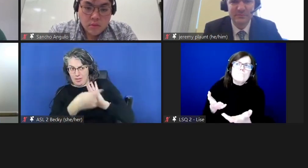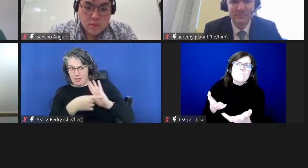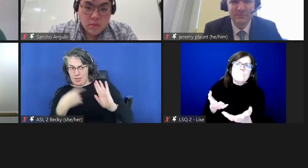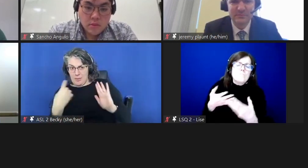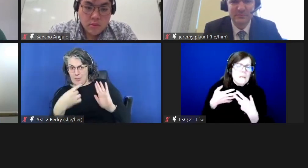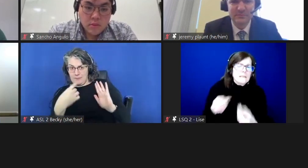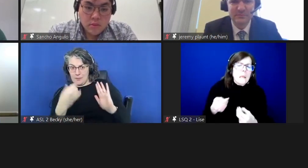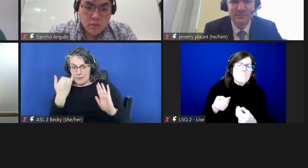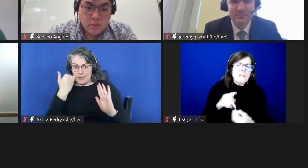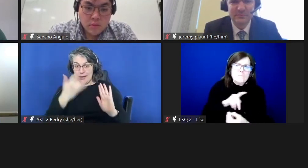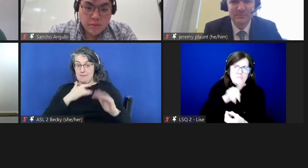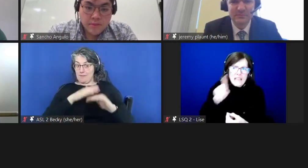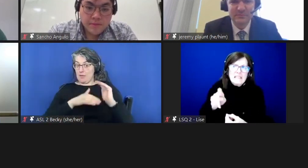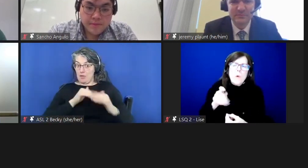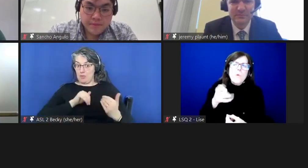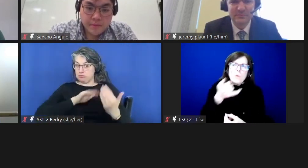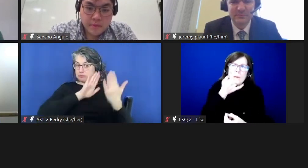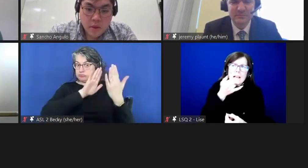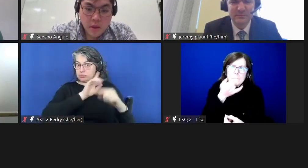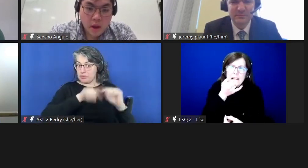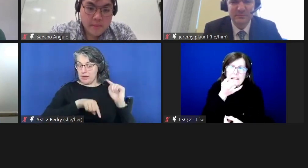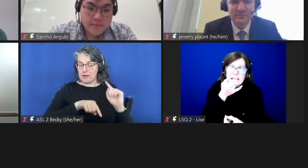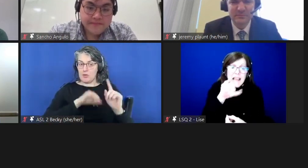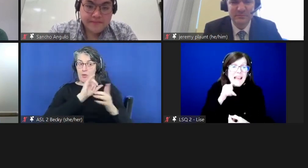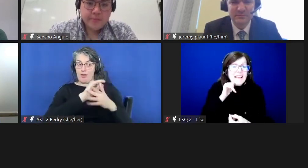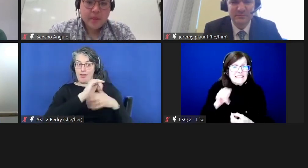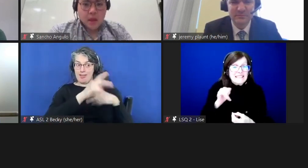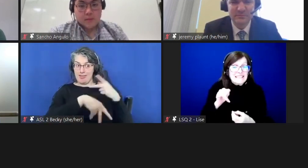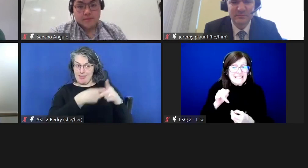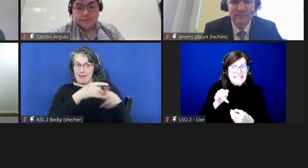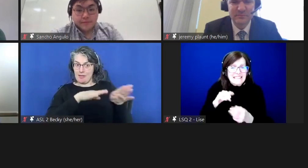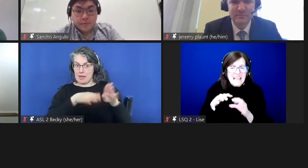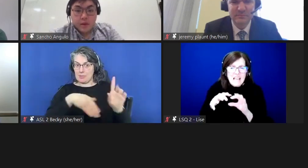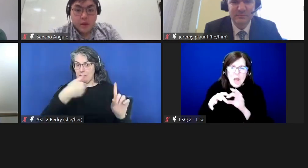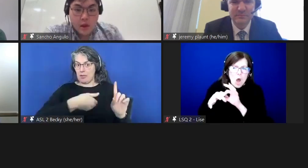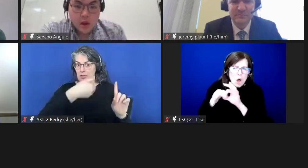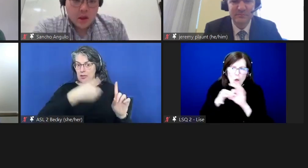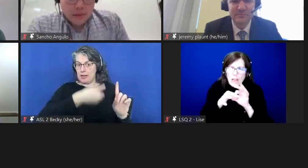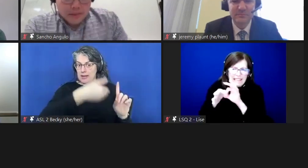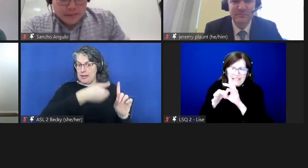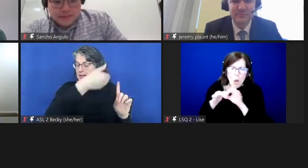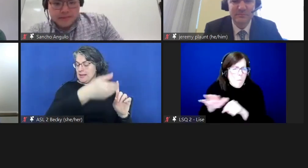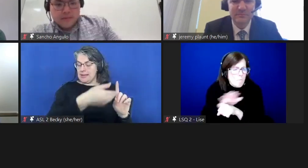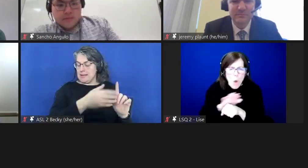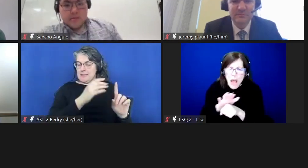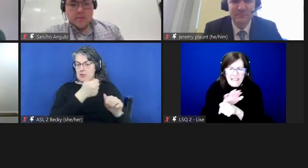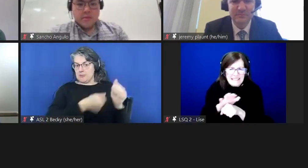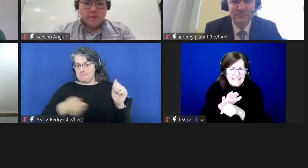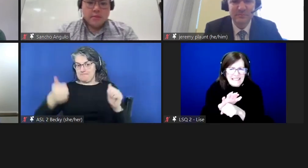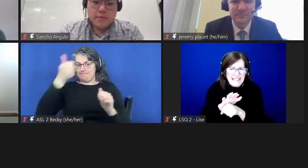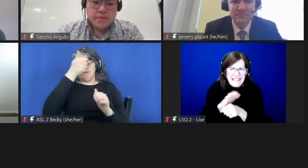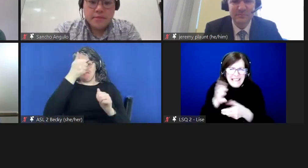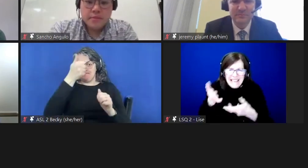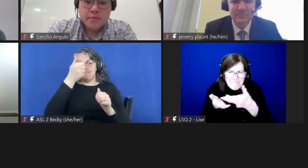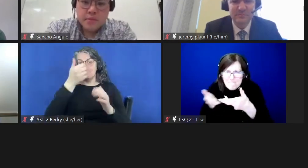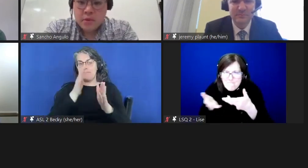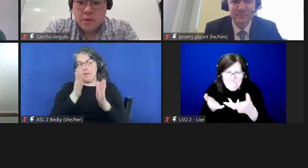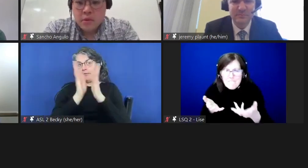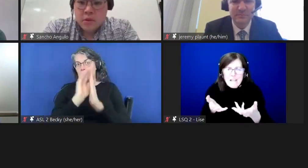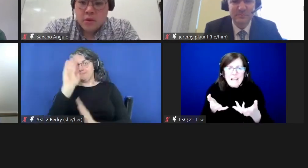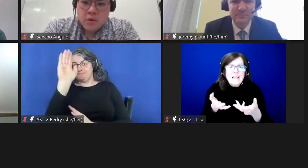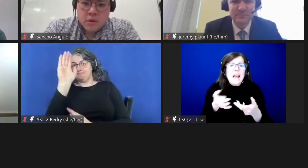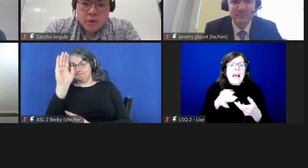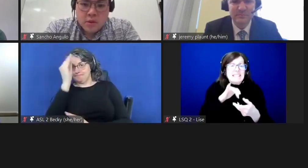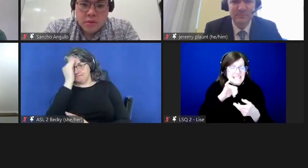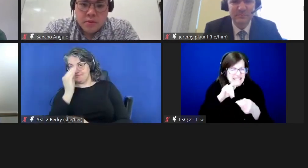qu'est-ce qui se passe et si vous n'avez pas une relation suffisante pour cela ou si c'est quelque chose qui dure depuis longtemps, eh bien,